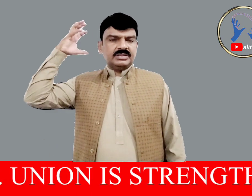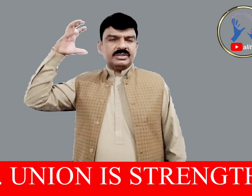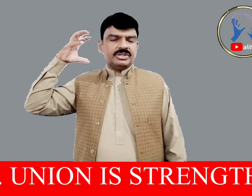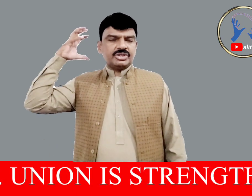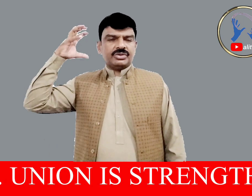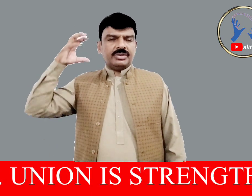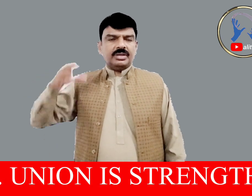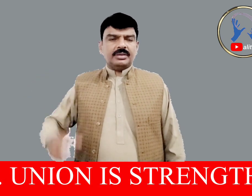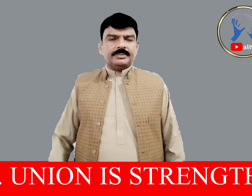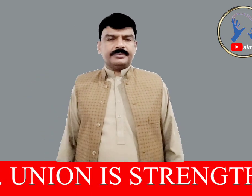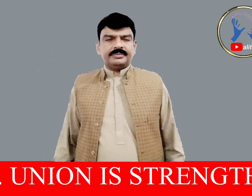स्टोरी